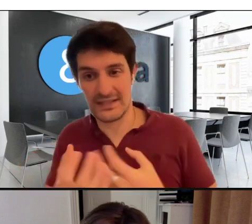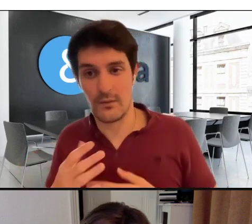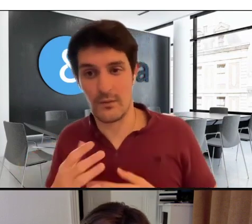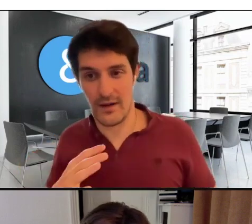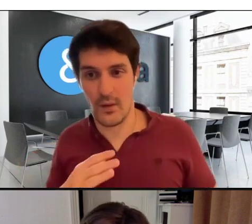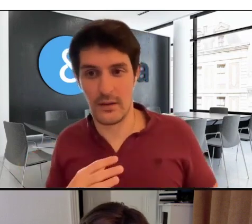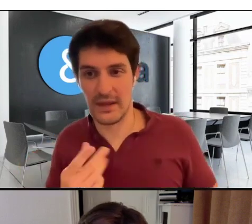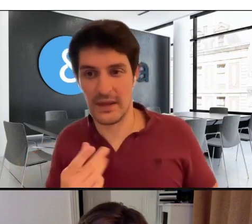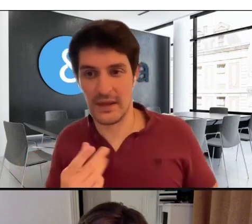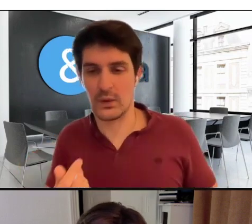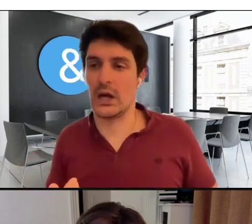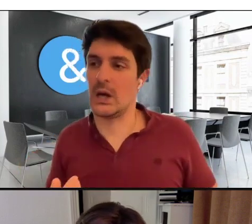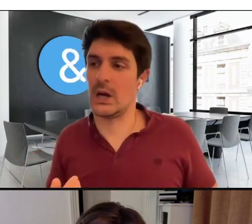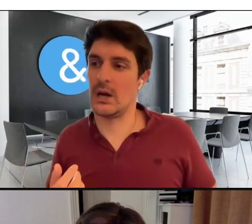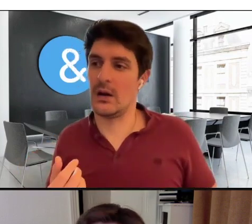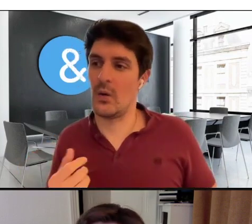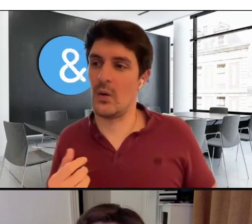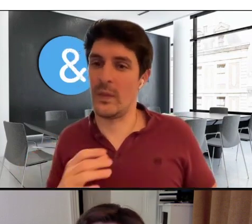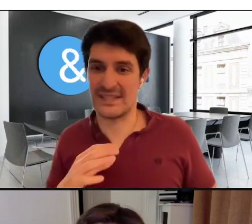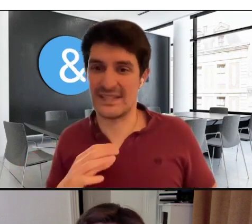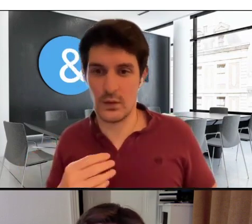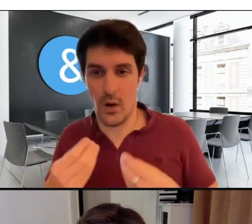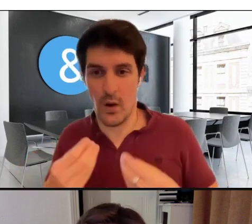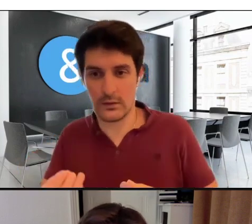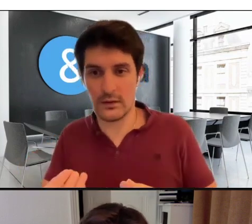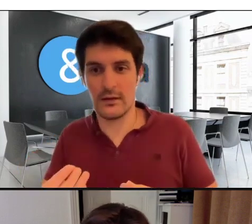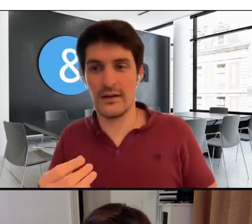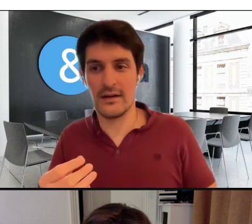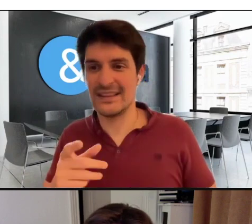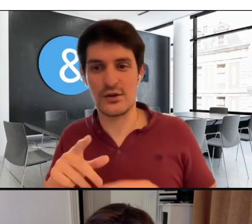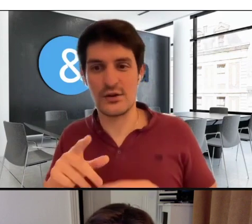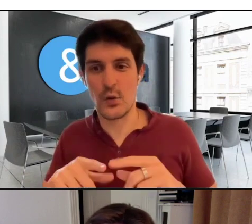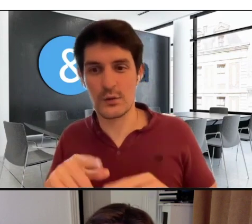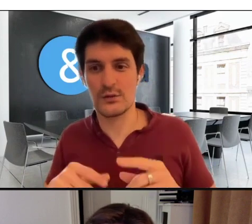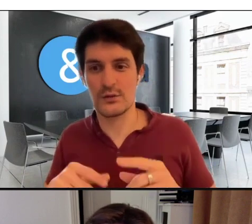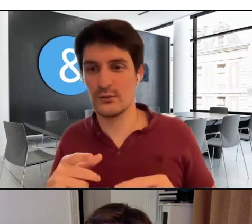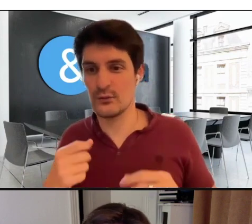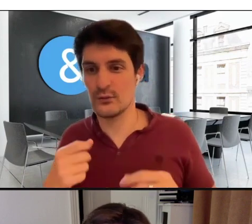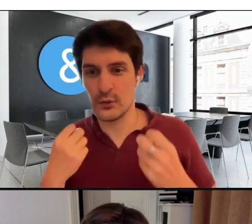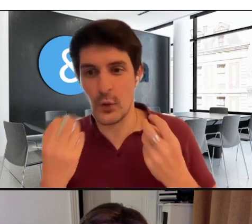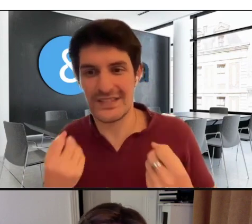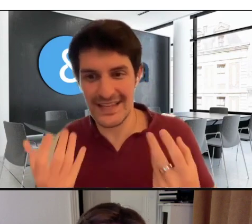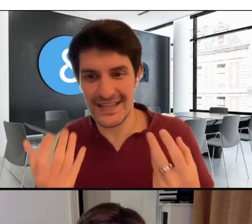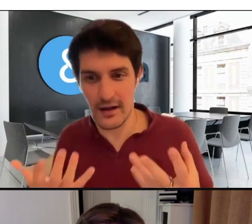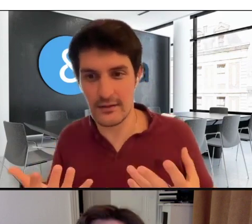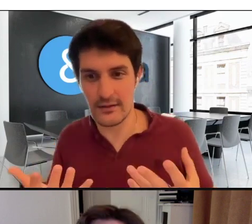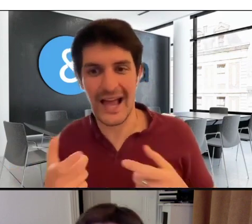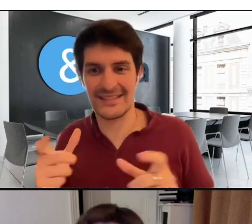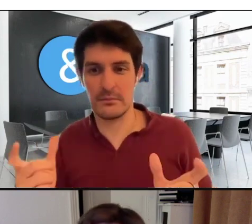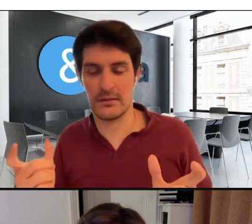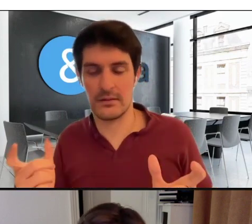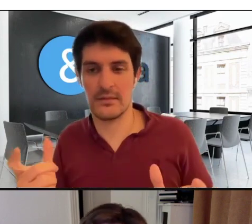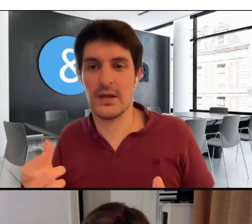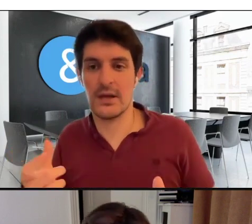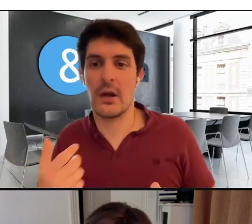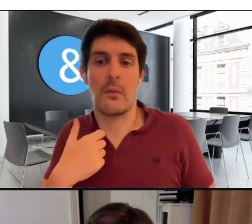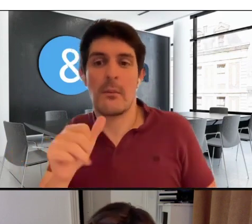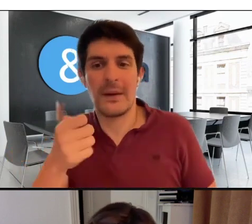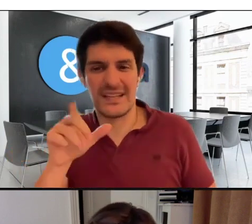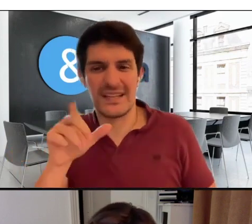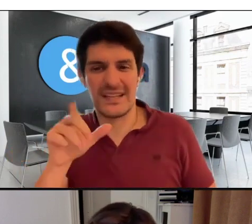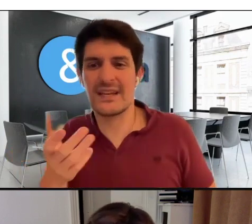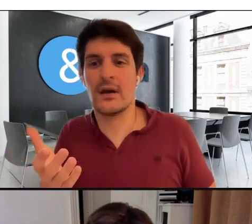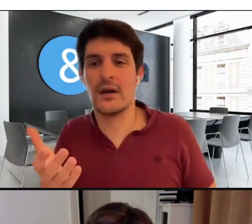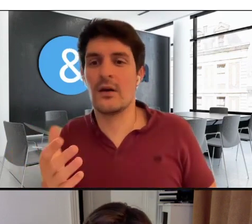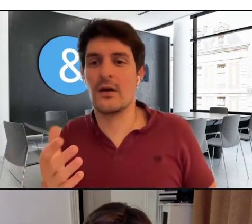va avoir bientôt. On essaie de rendre les choses du quotidien accessibles. Moi, la première question,